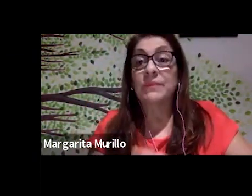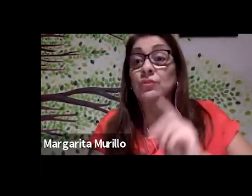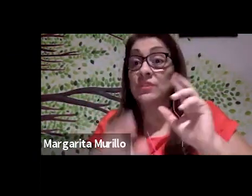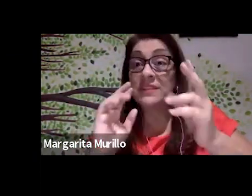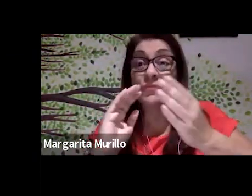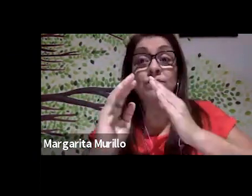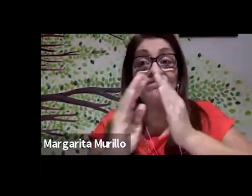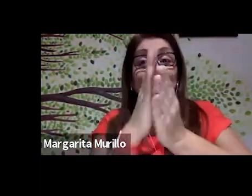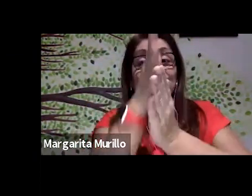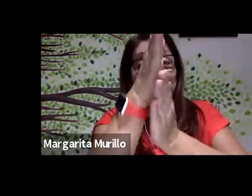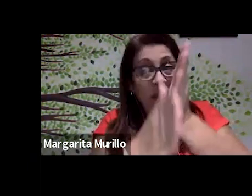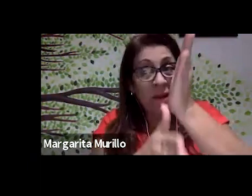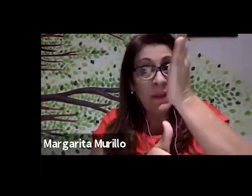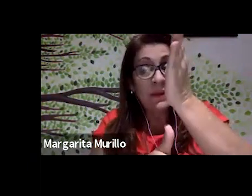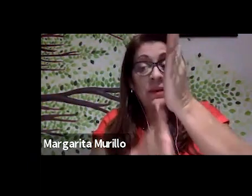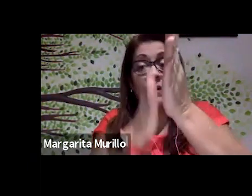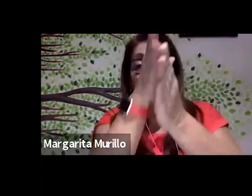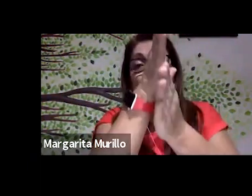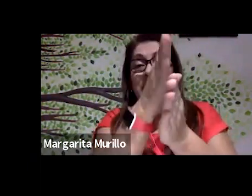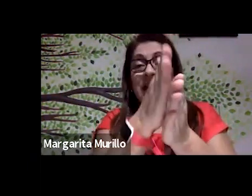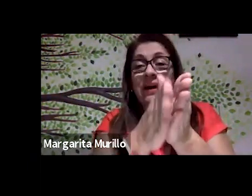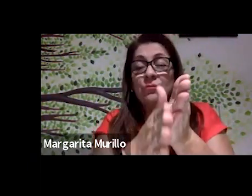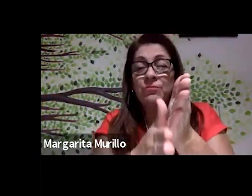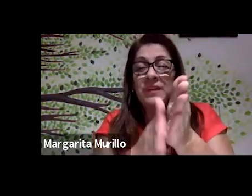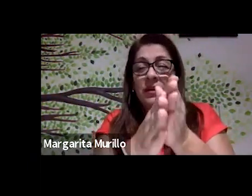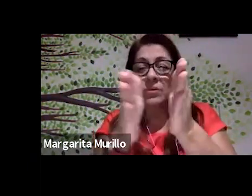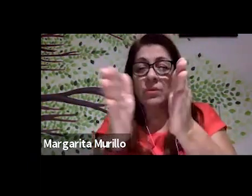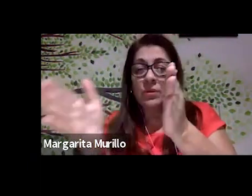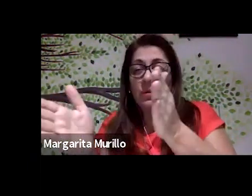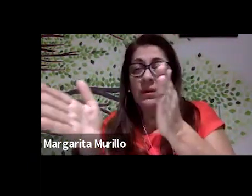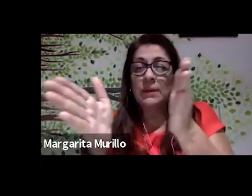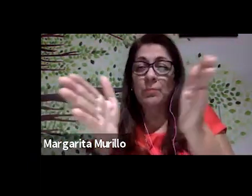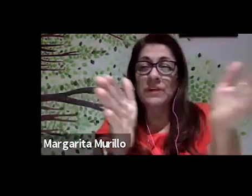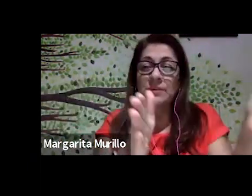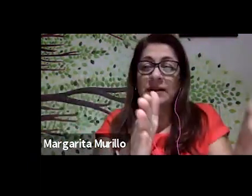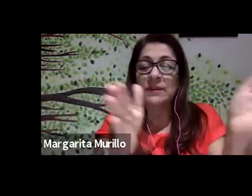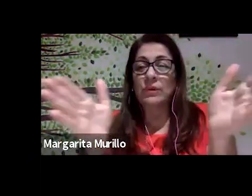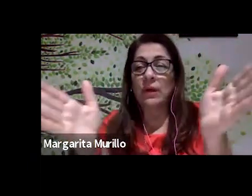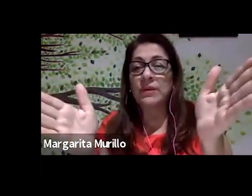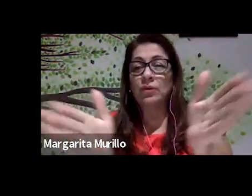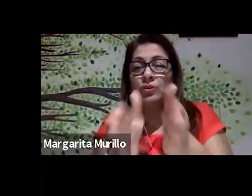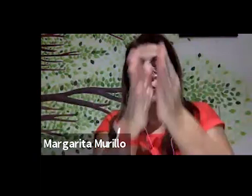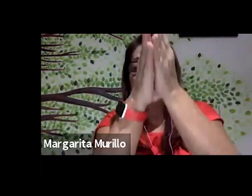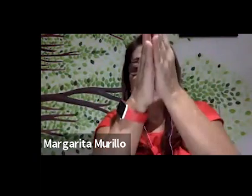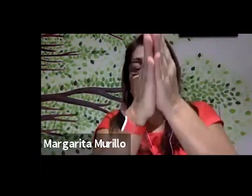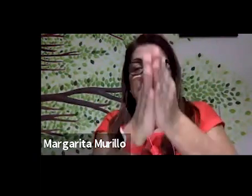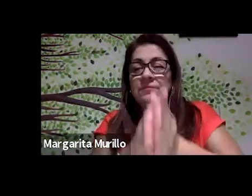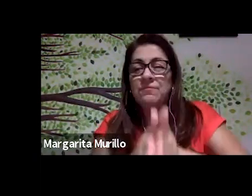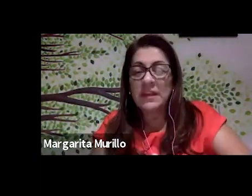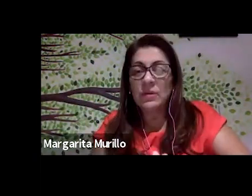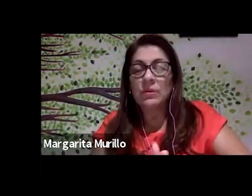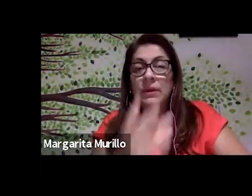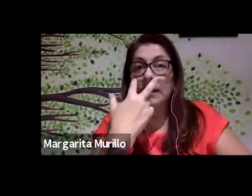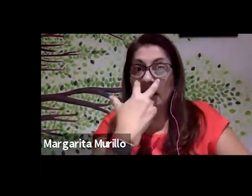Entonces es un arma muy delgado un filo que puede llevarte a un lado y al otro y